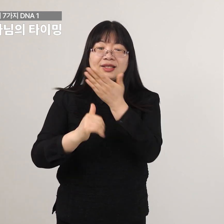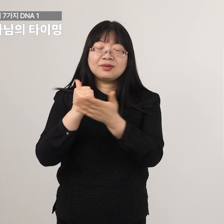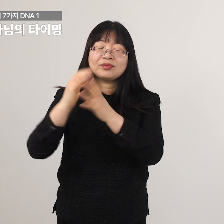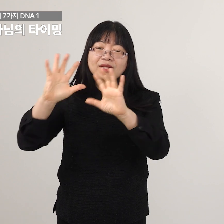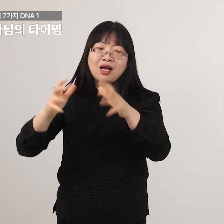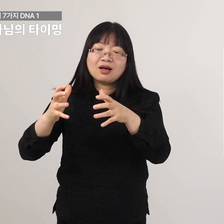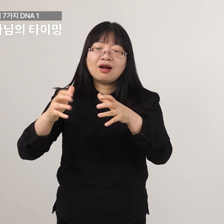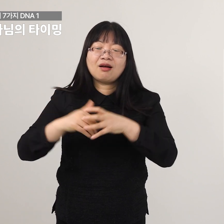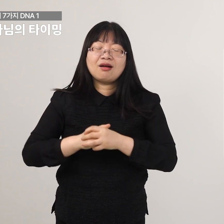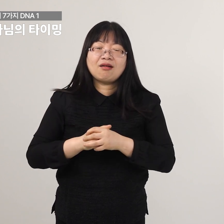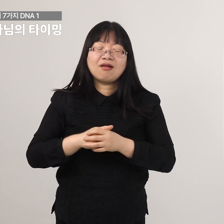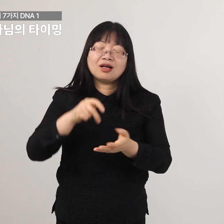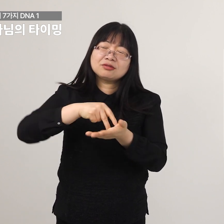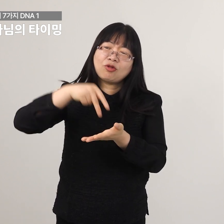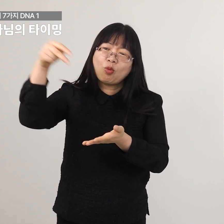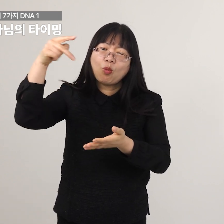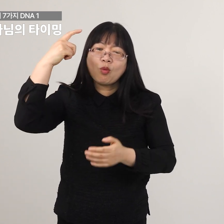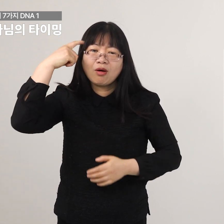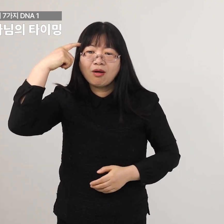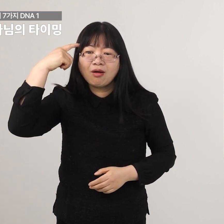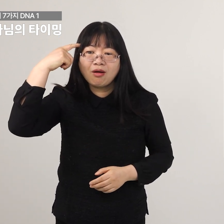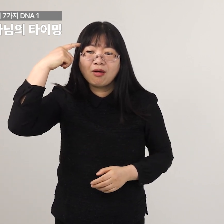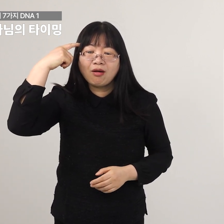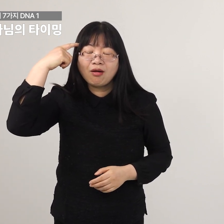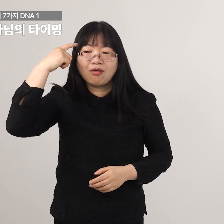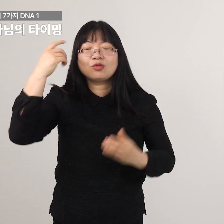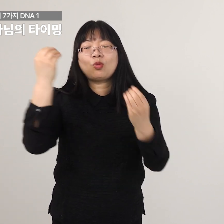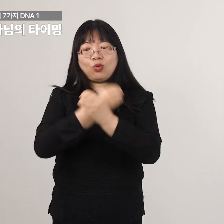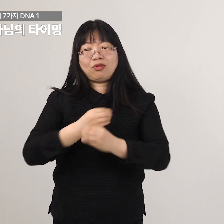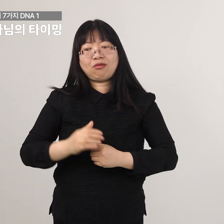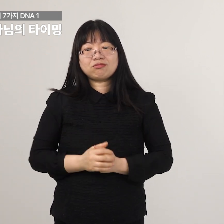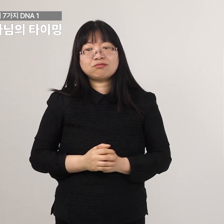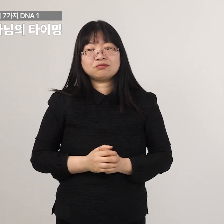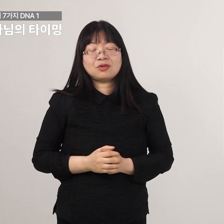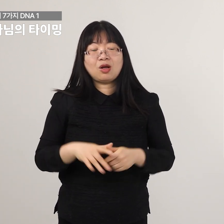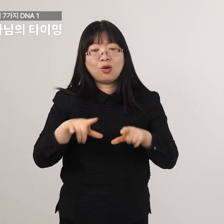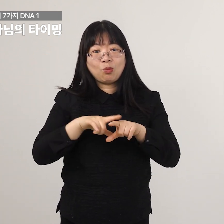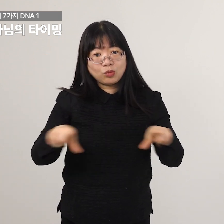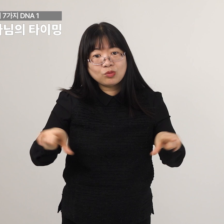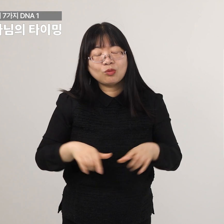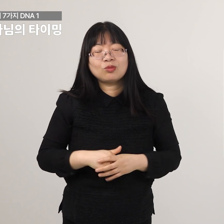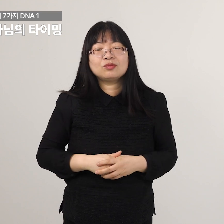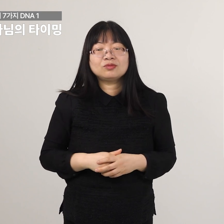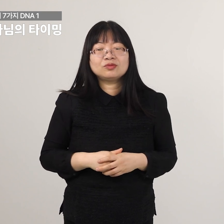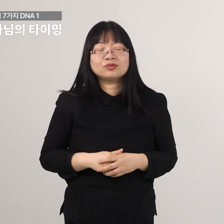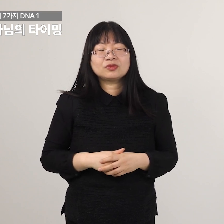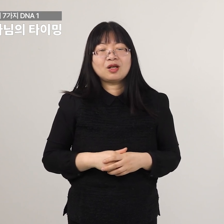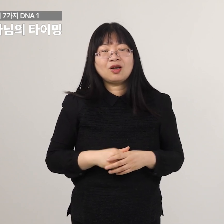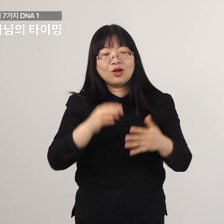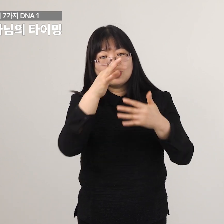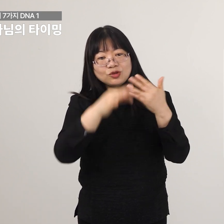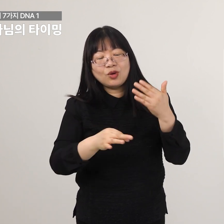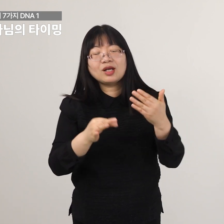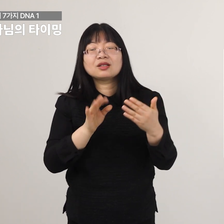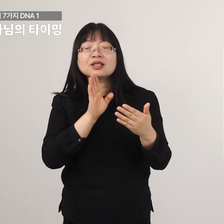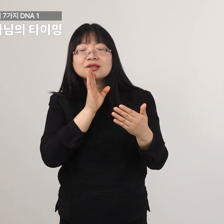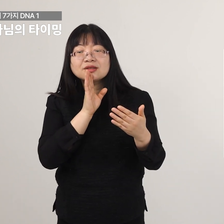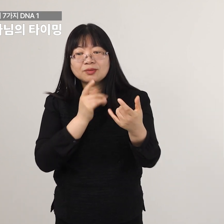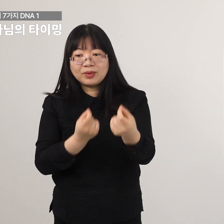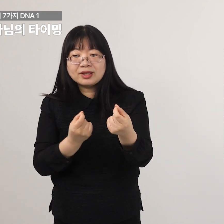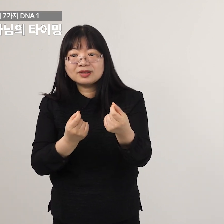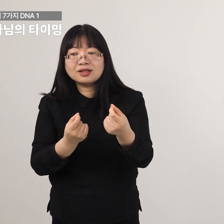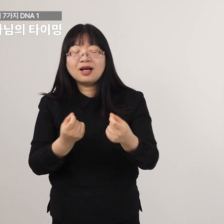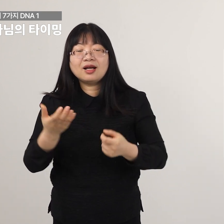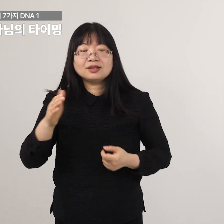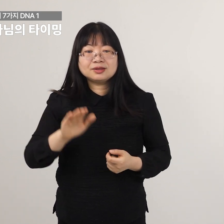하나님의 나라로 승천하신 걸로 오해를 갖고 있어요. 보통들. 순서상 그게 맞으니까.